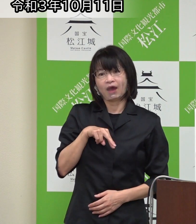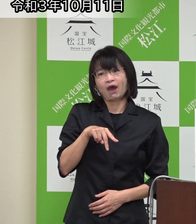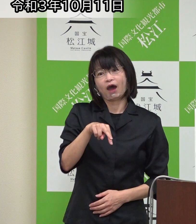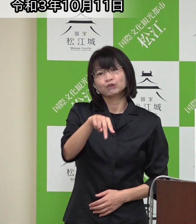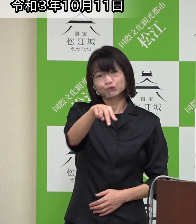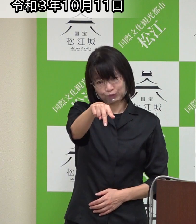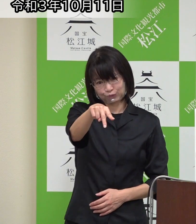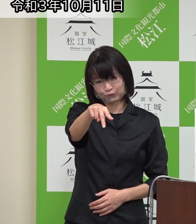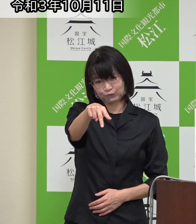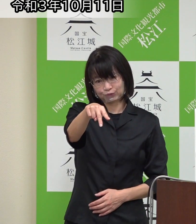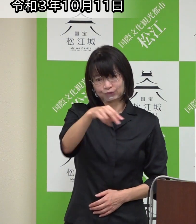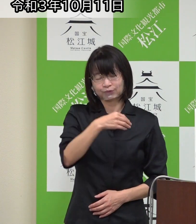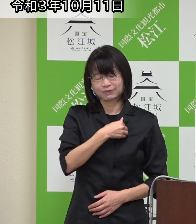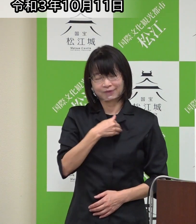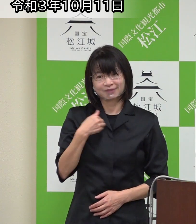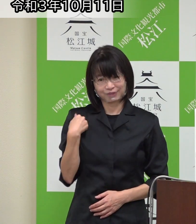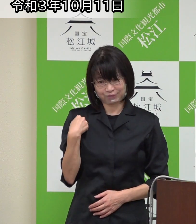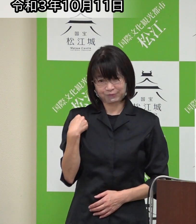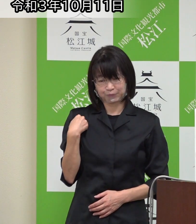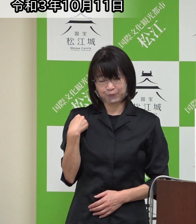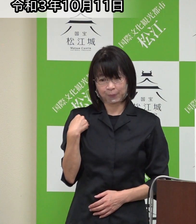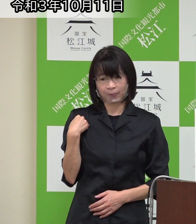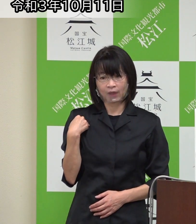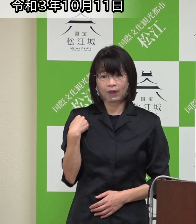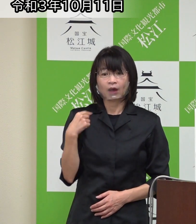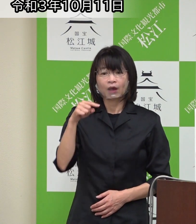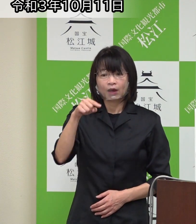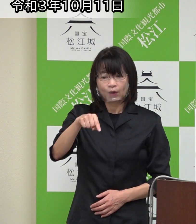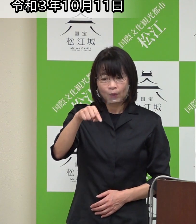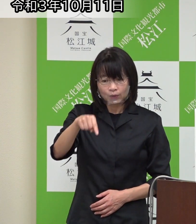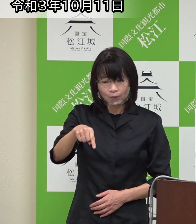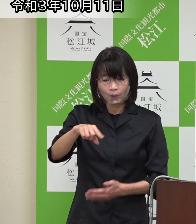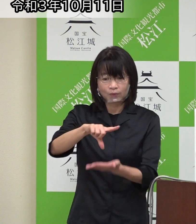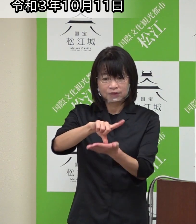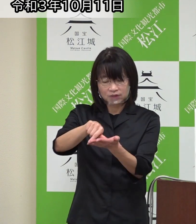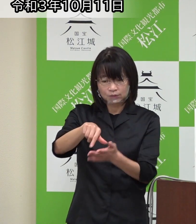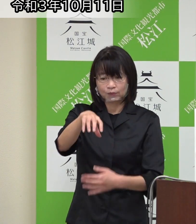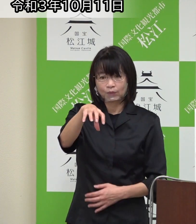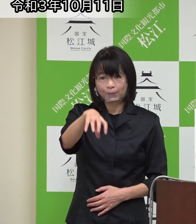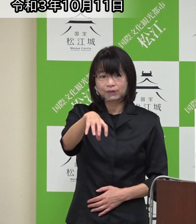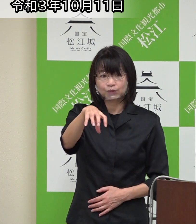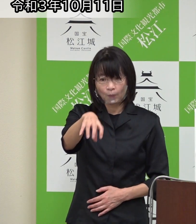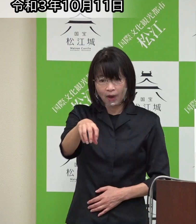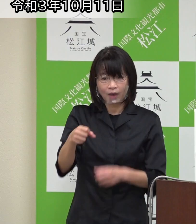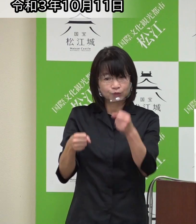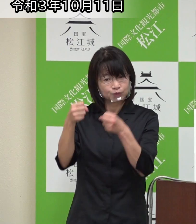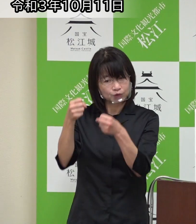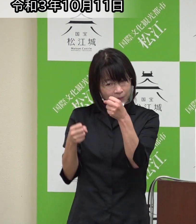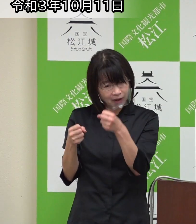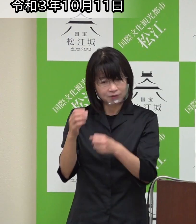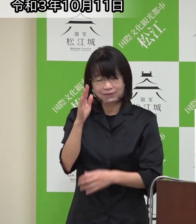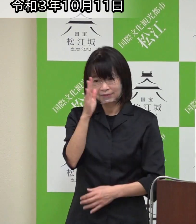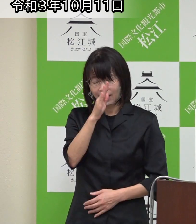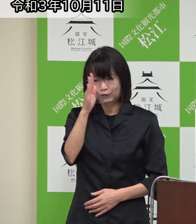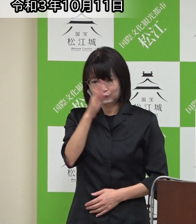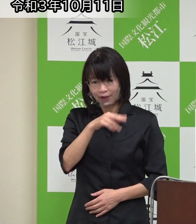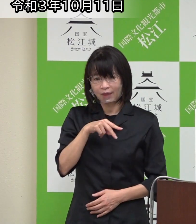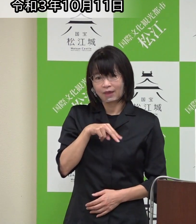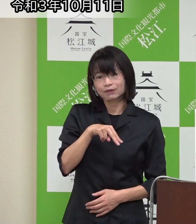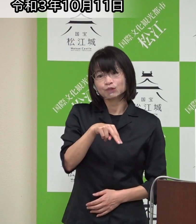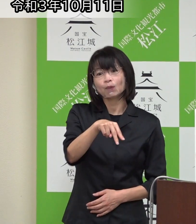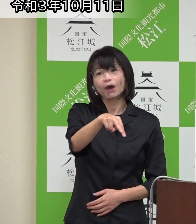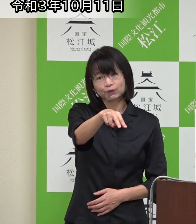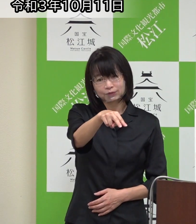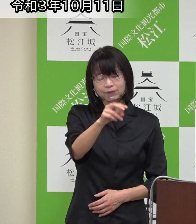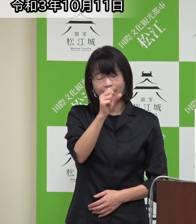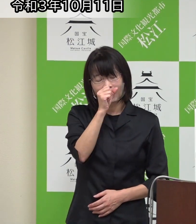を果たす方が少なくともこの立地においてはですね、ふさわしいのではないかっていうふうな議論をさせていただいてまして、で、これも結